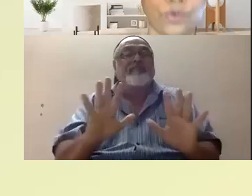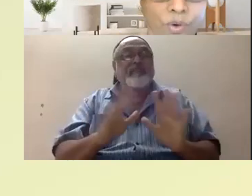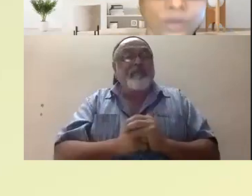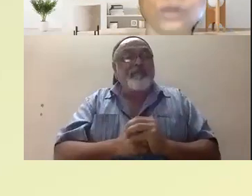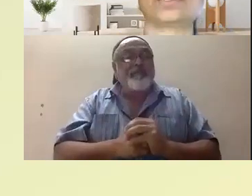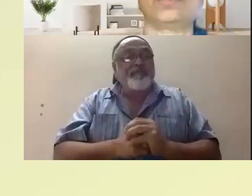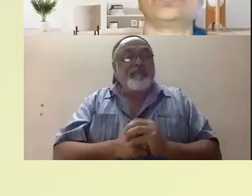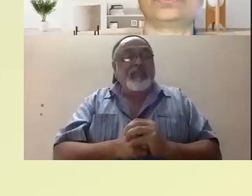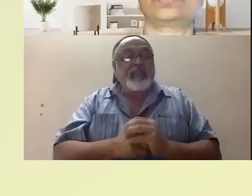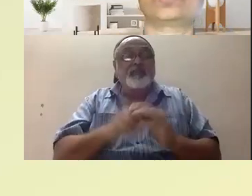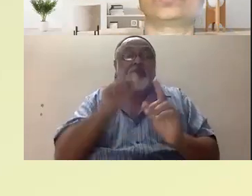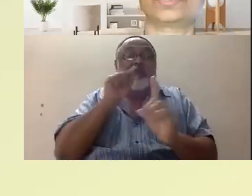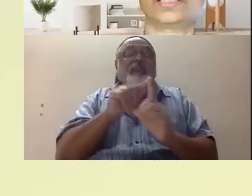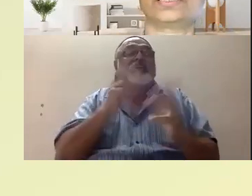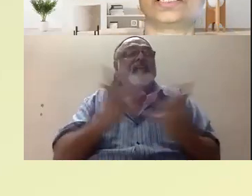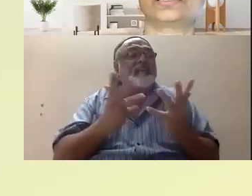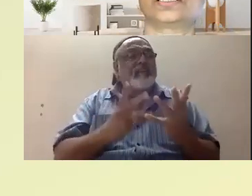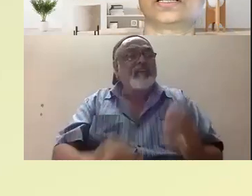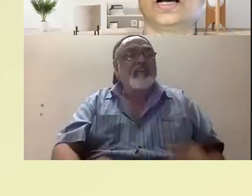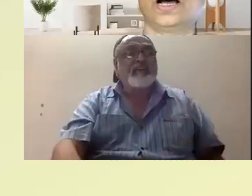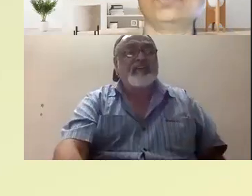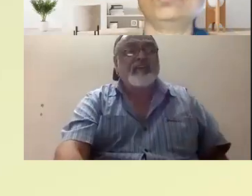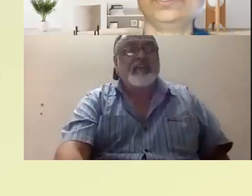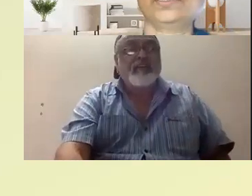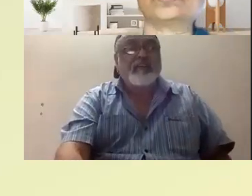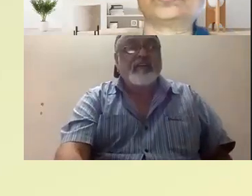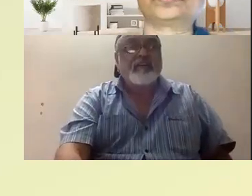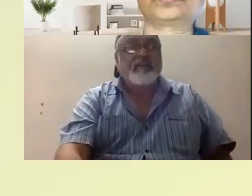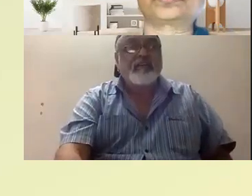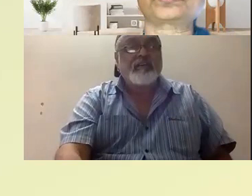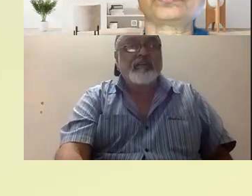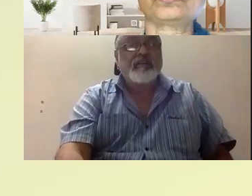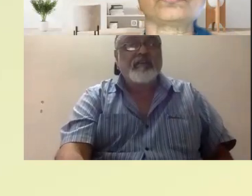so Kaun, I mean, to say that how do we